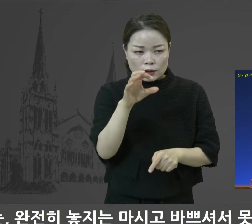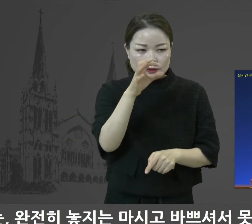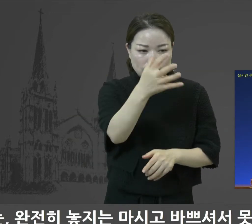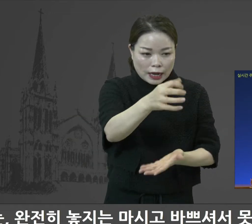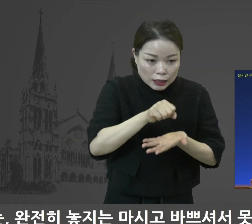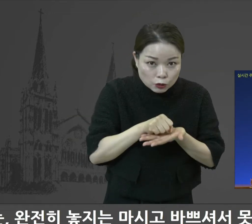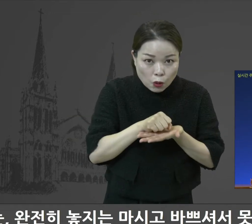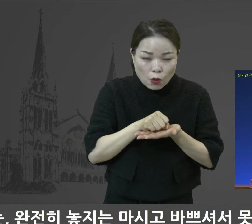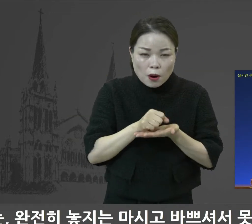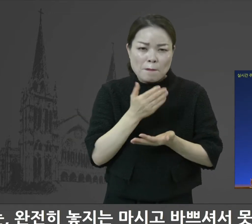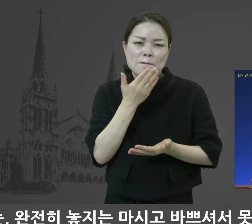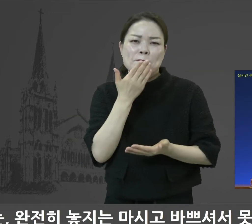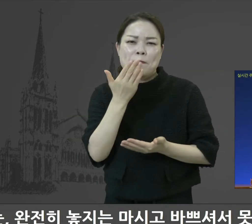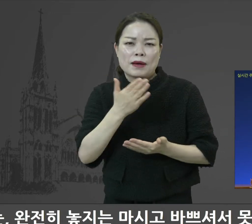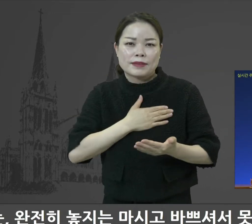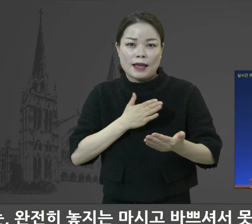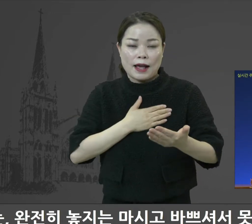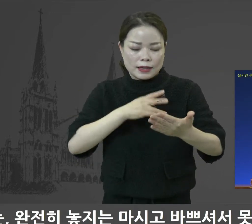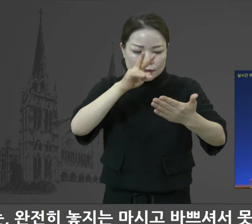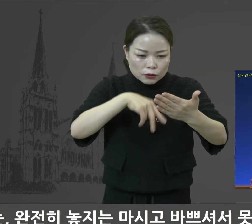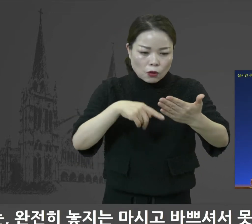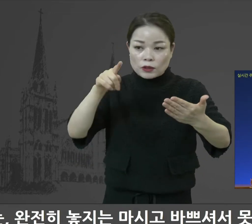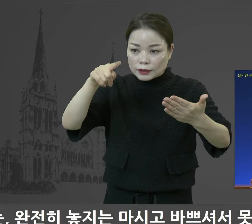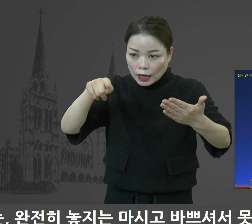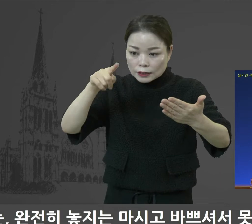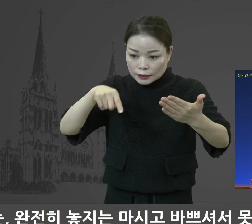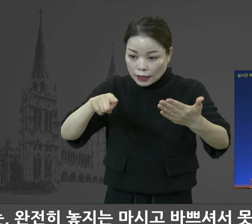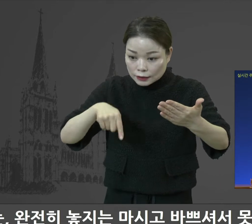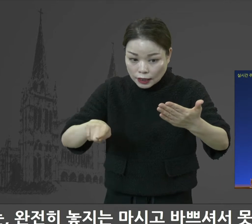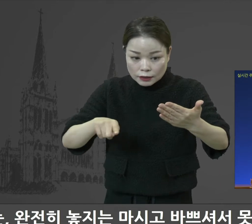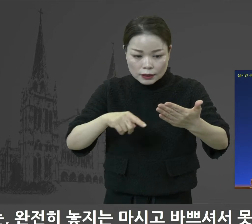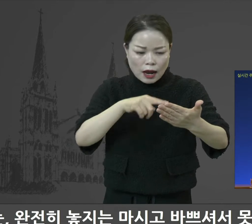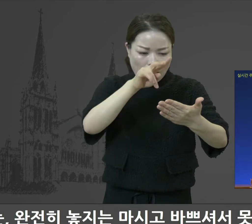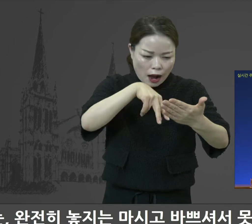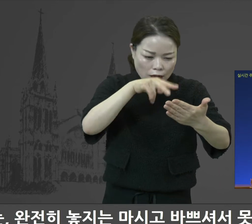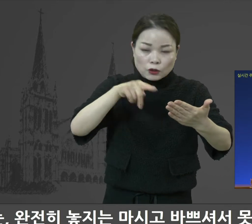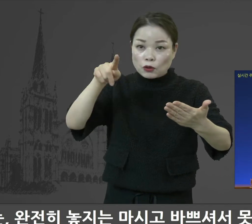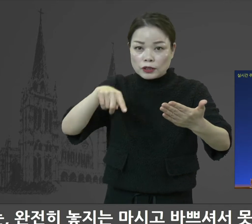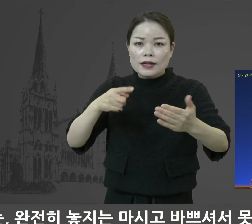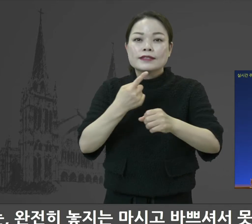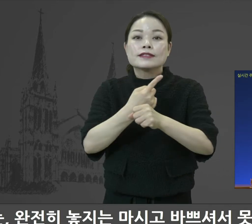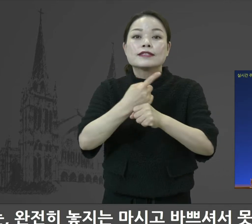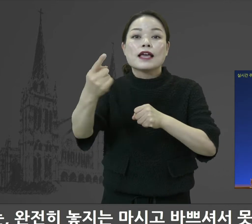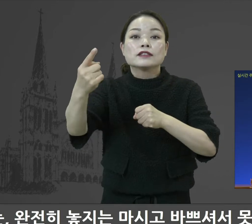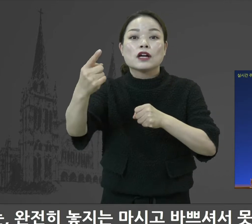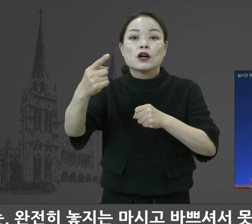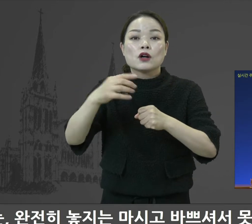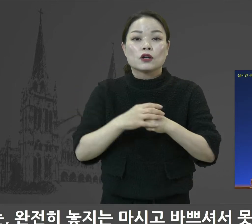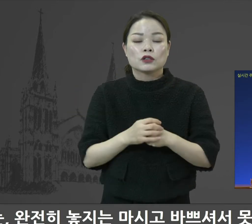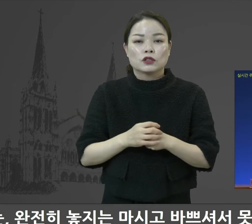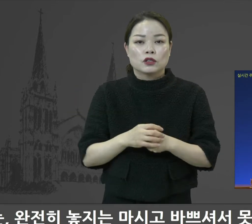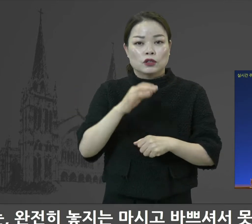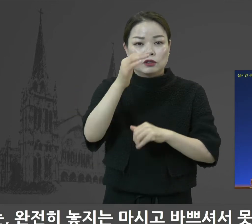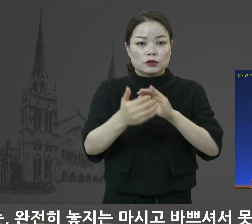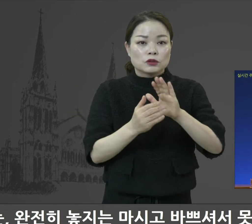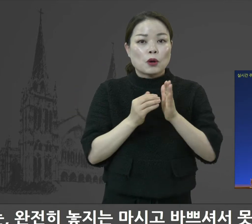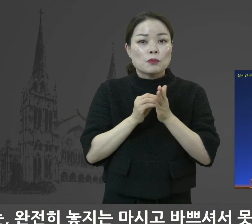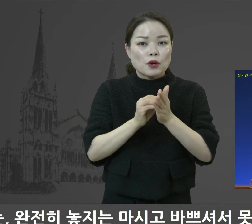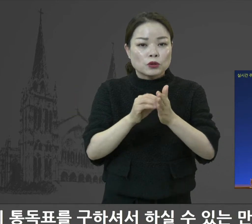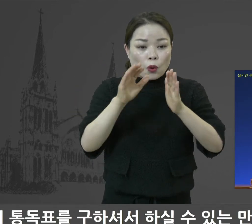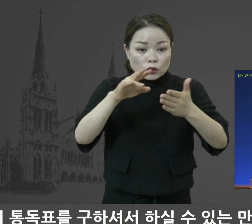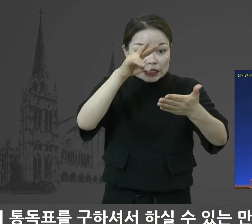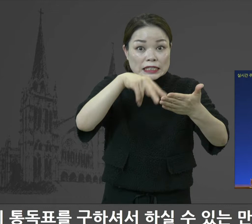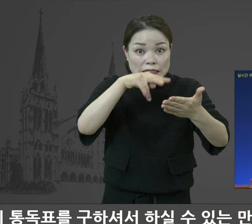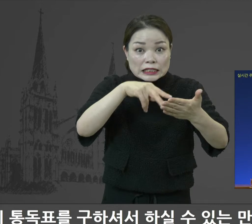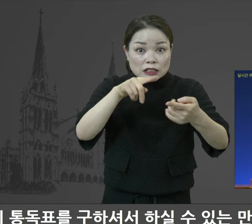구해가지고 하실 수 있는 만큼만 읽으십시오. 읽은 거 체크해 두시고 내년에 통독 프로그램에 신청했을 때 올해 읽은 거 다